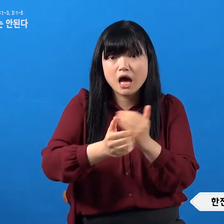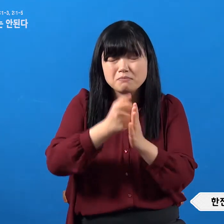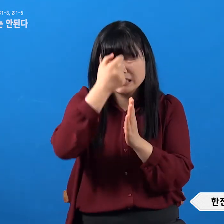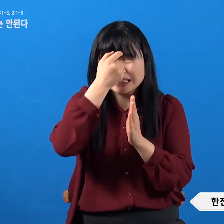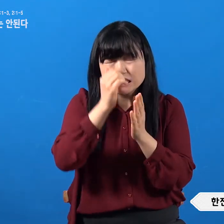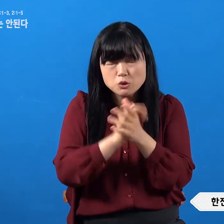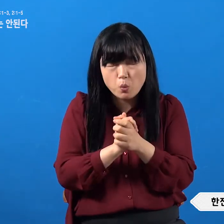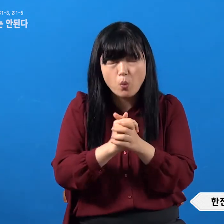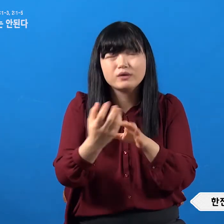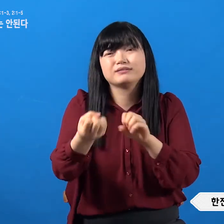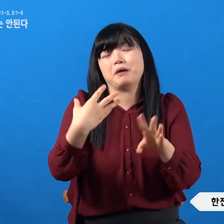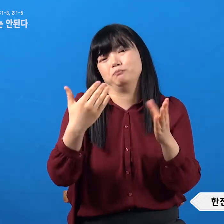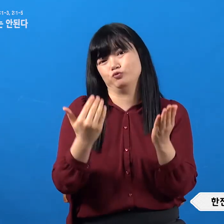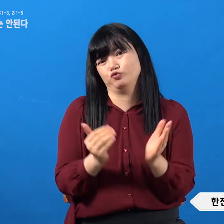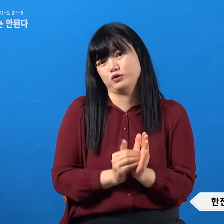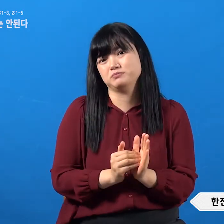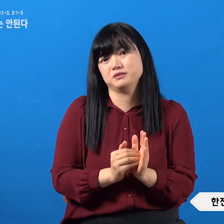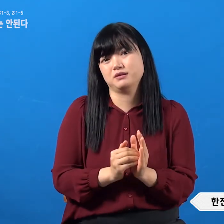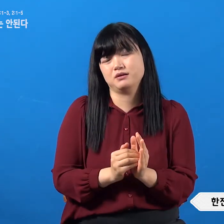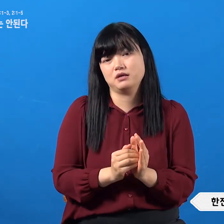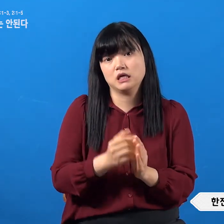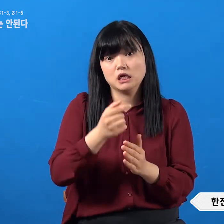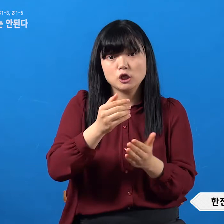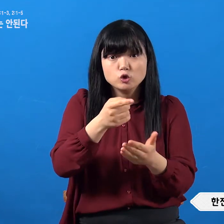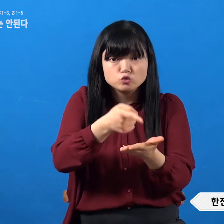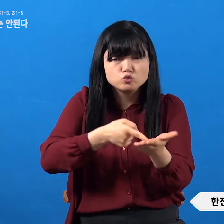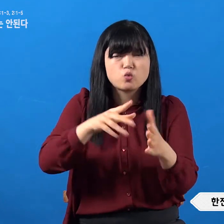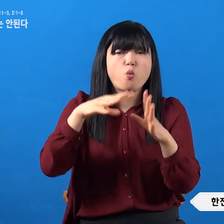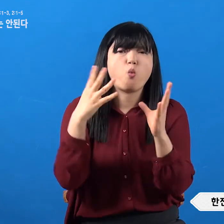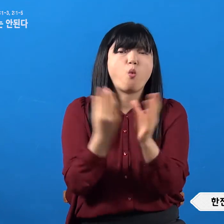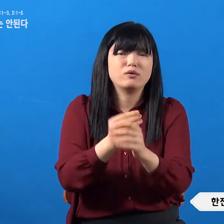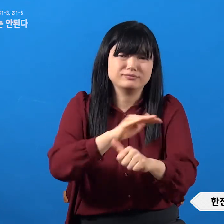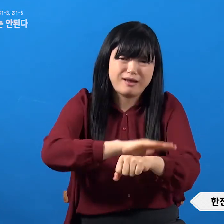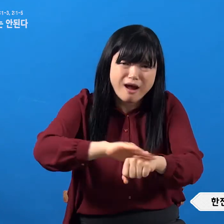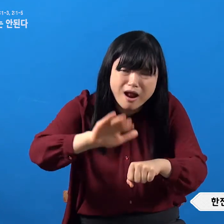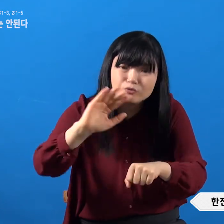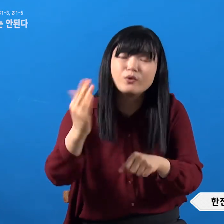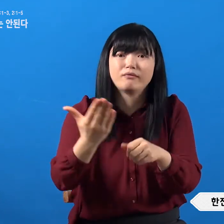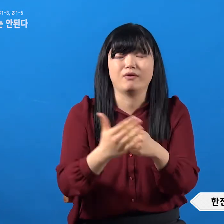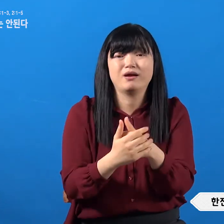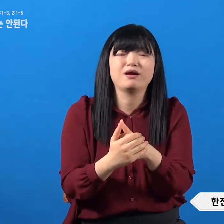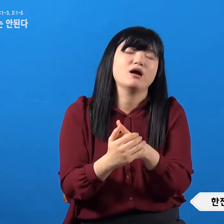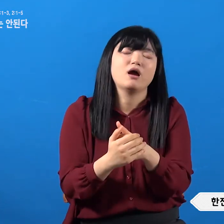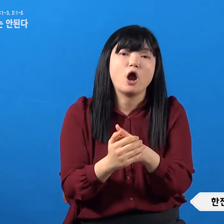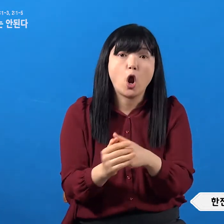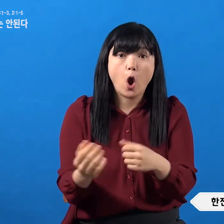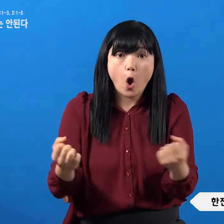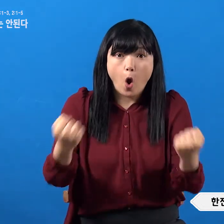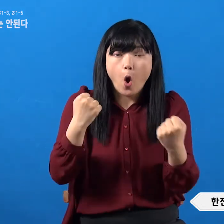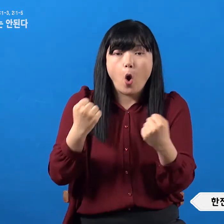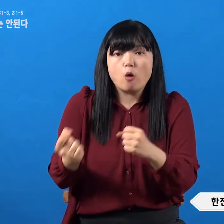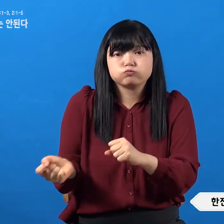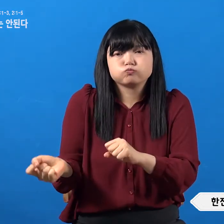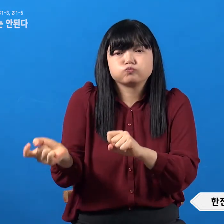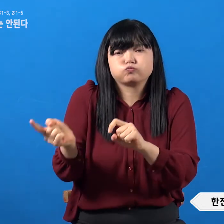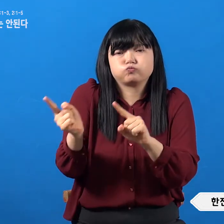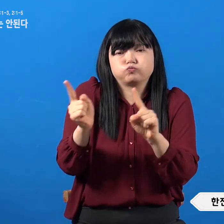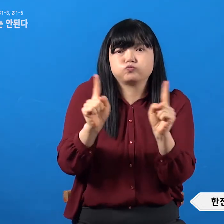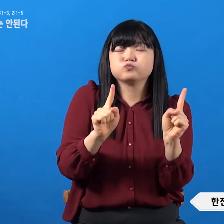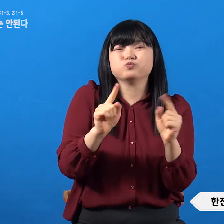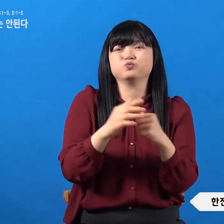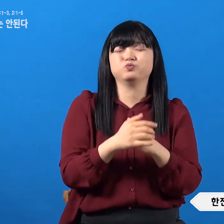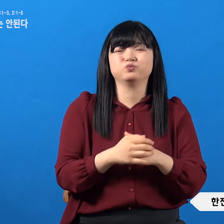기도에 응답해 주셨습니다. 수술도 완벽하게 잘 됐을 뿐 아니라 건강을 몰라보게